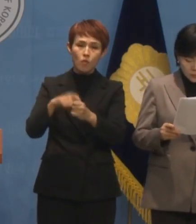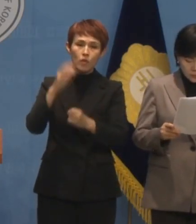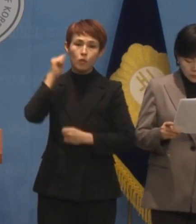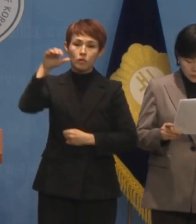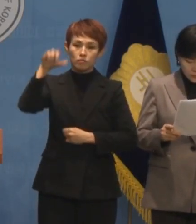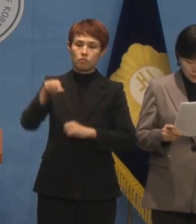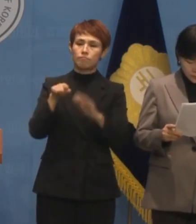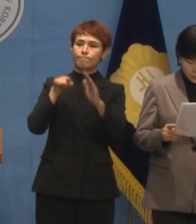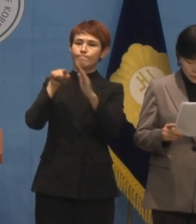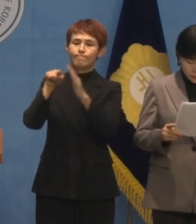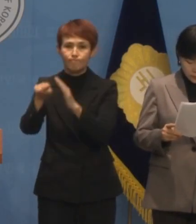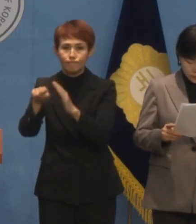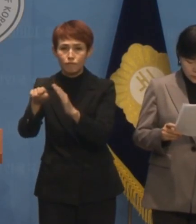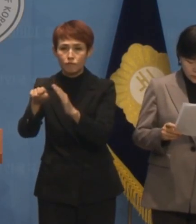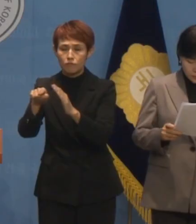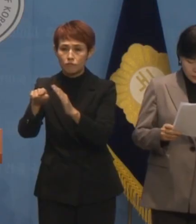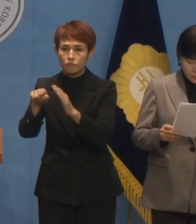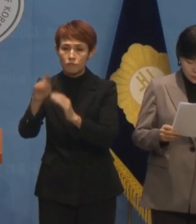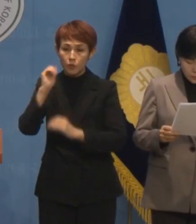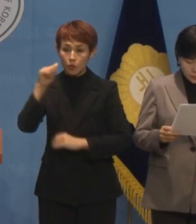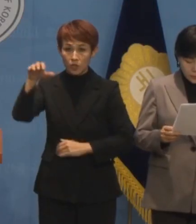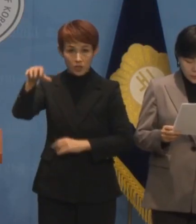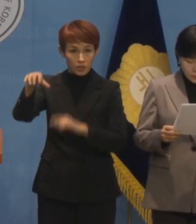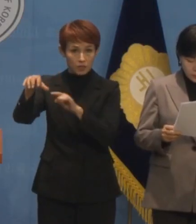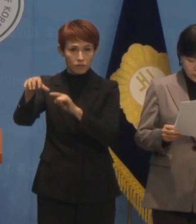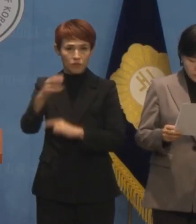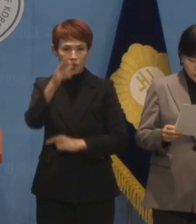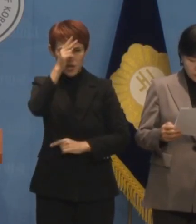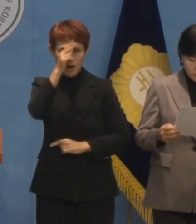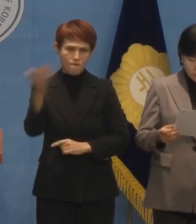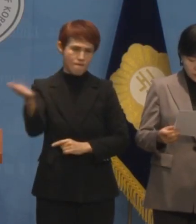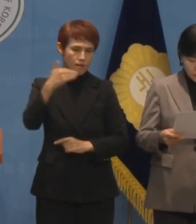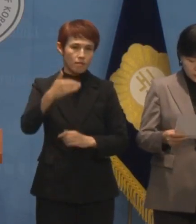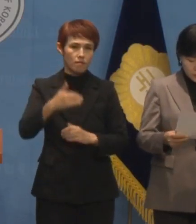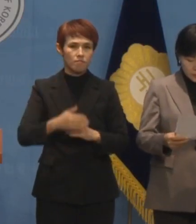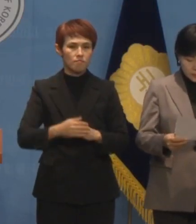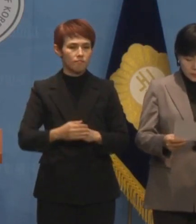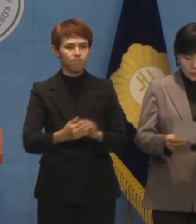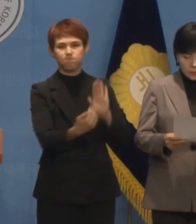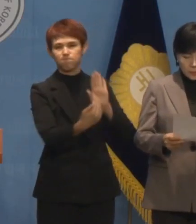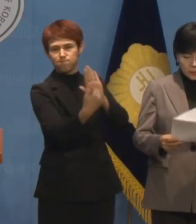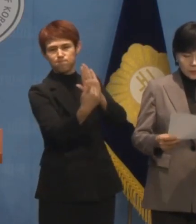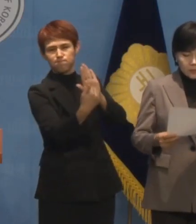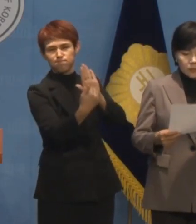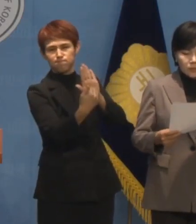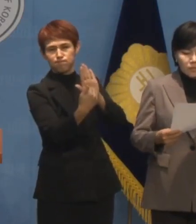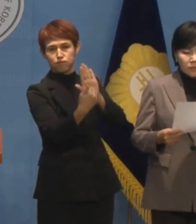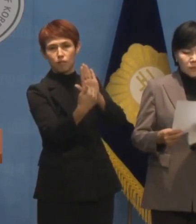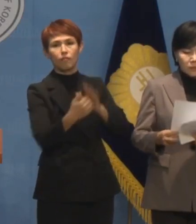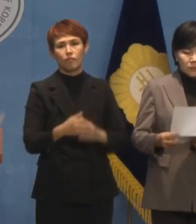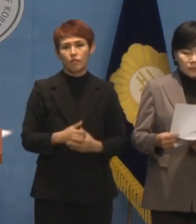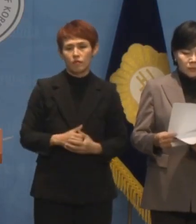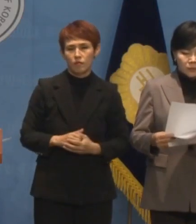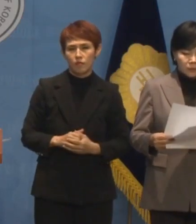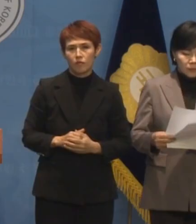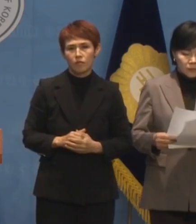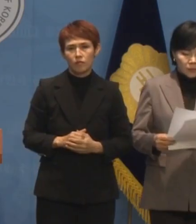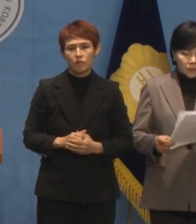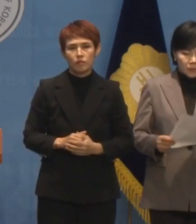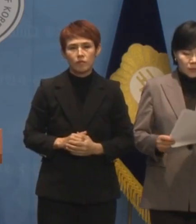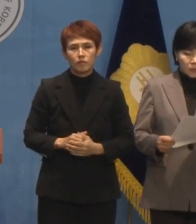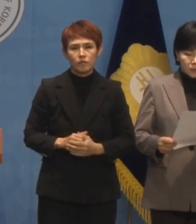앞으로 갔습니다. 대통령실은 경찰들을 동원해 바리게이트를 설치해 길을 막았습니다.